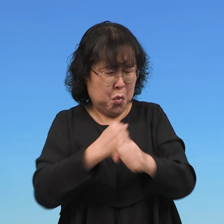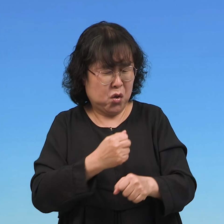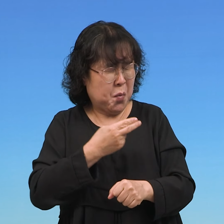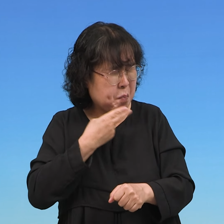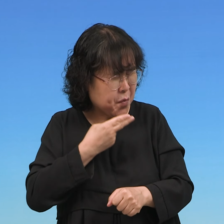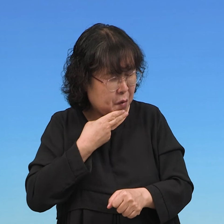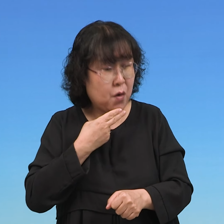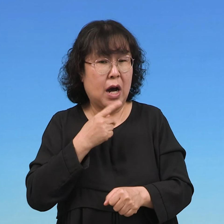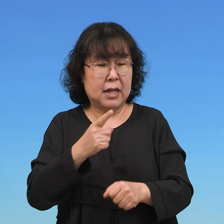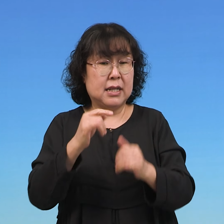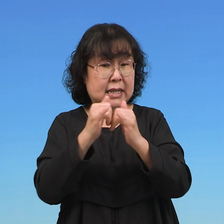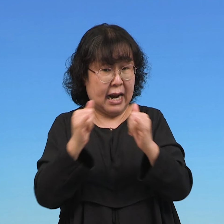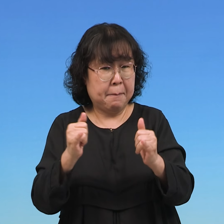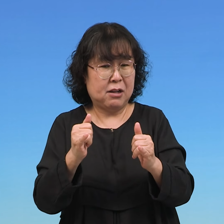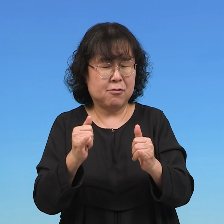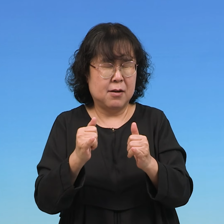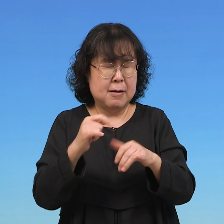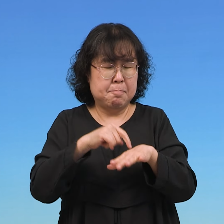아시죠?